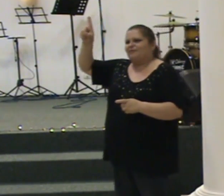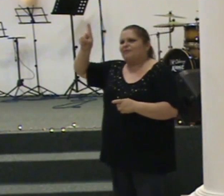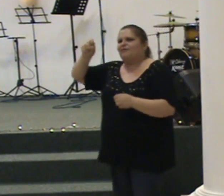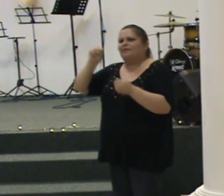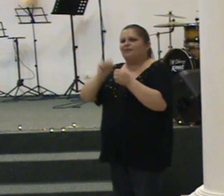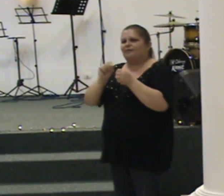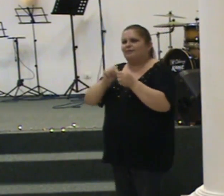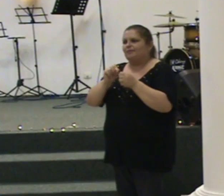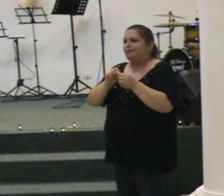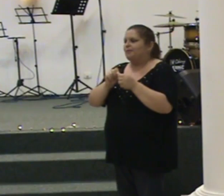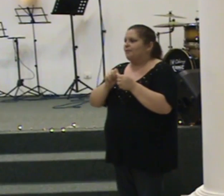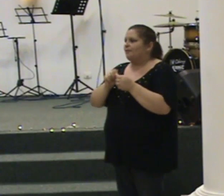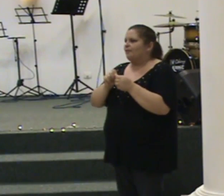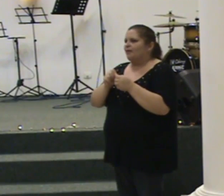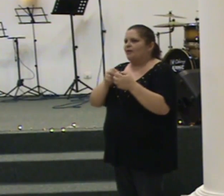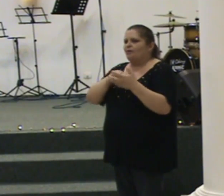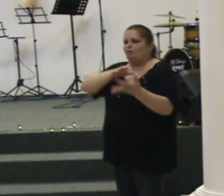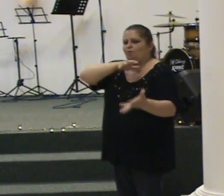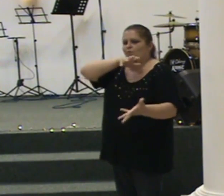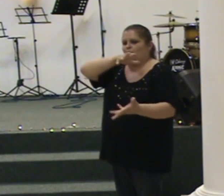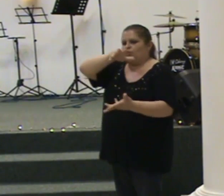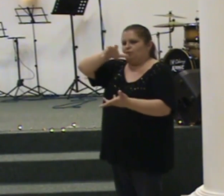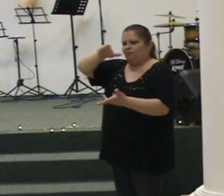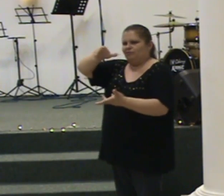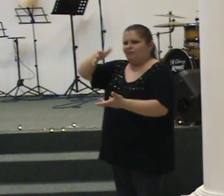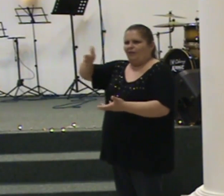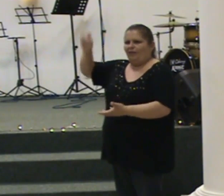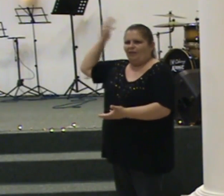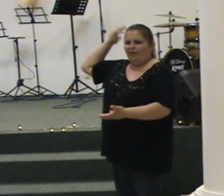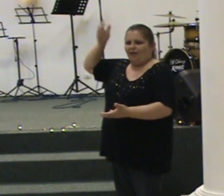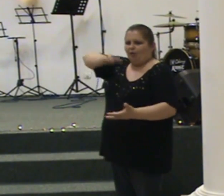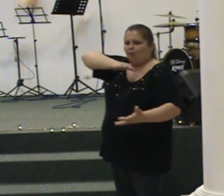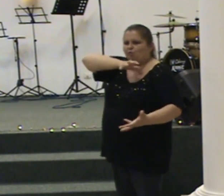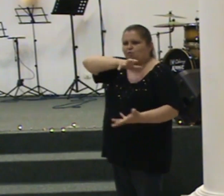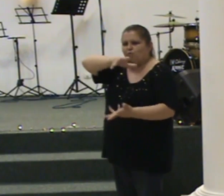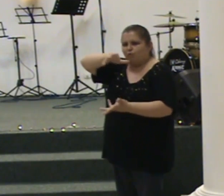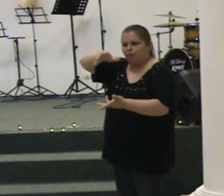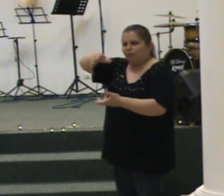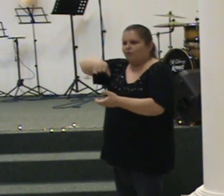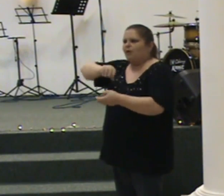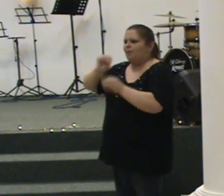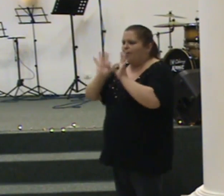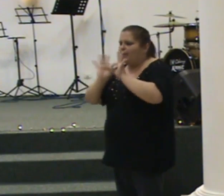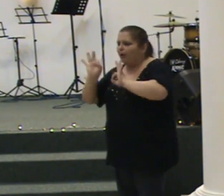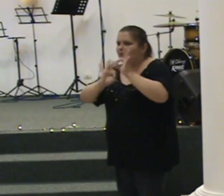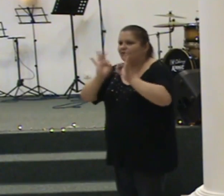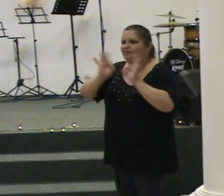Deus cria ao mundo, lá na fundação do mundo, ele cria a